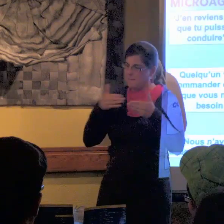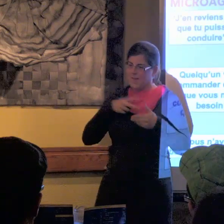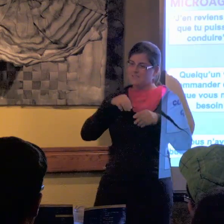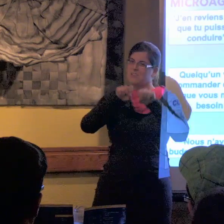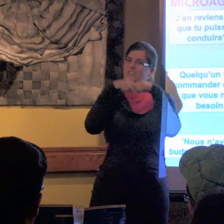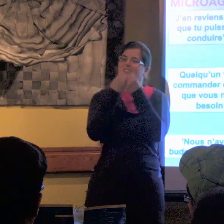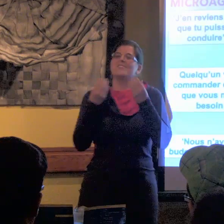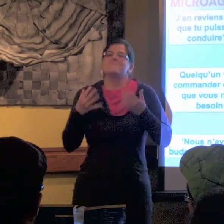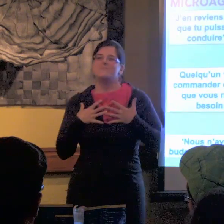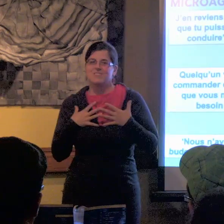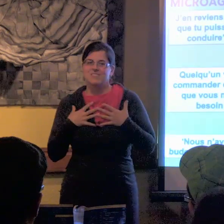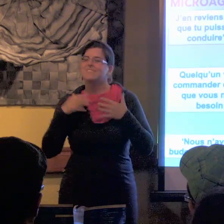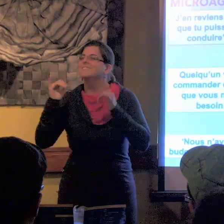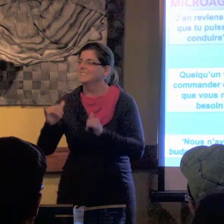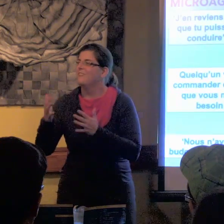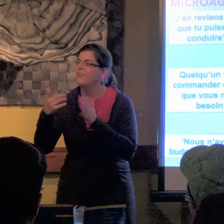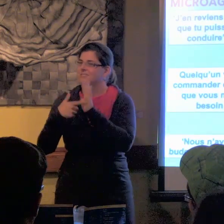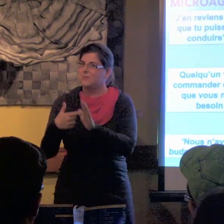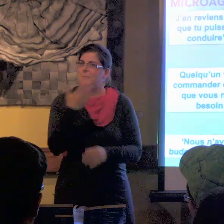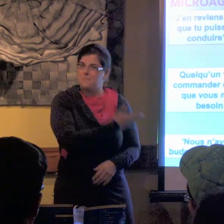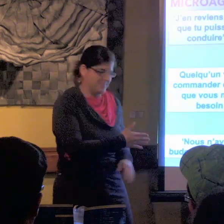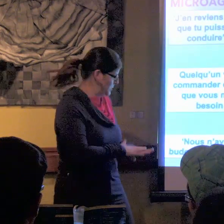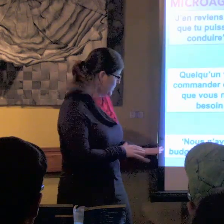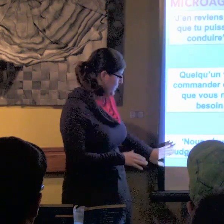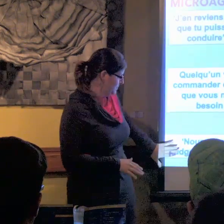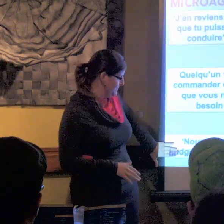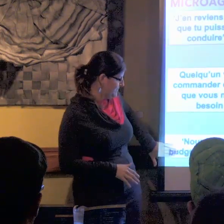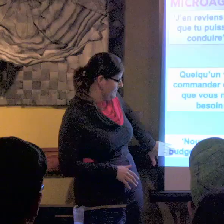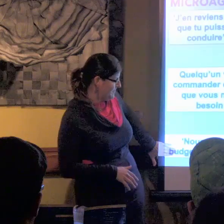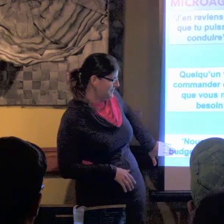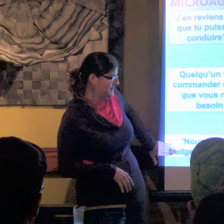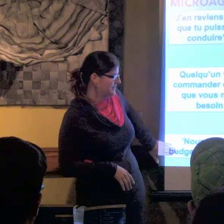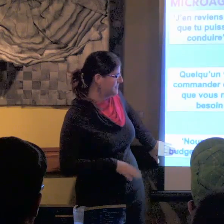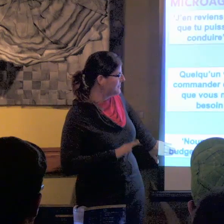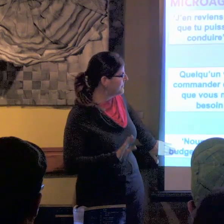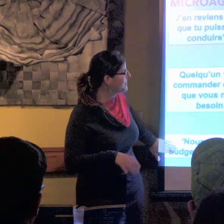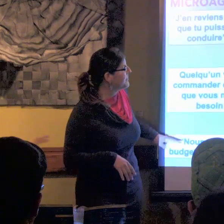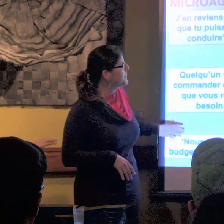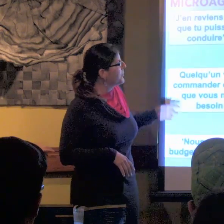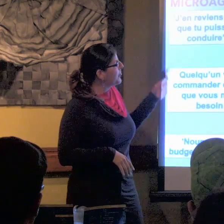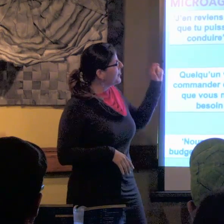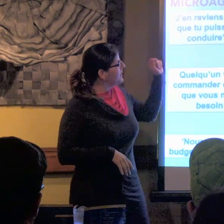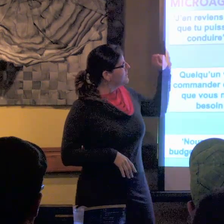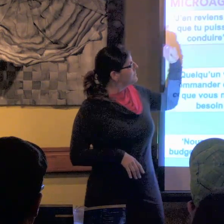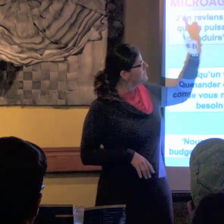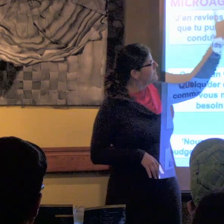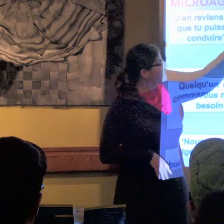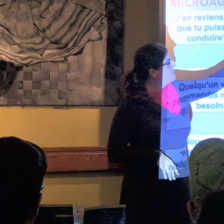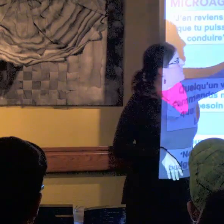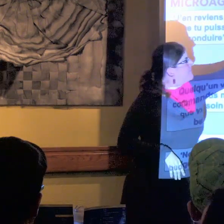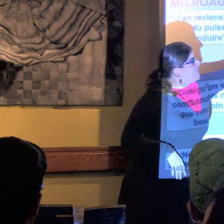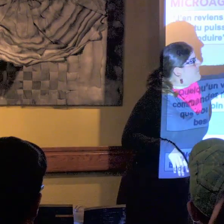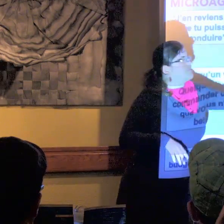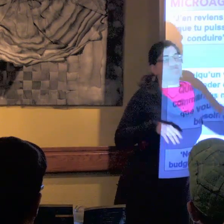ma participation dans la société n'est pas importante. C'est l'image qu'on me laisse, qu'on me donne lorsqu'on me dit qu'on n'a pas de budget pour les interprètes.